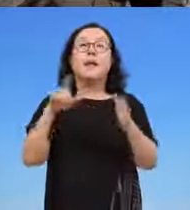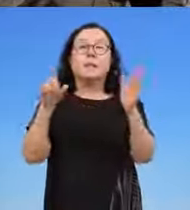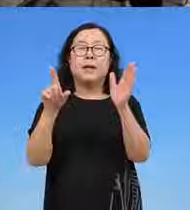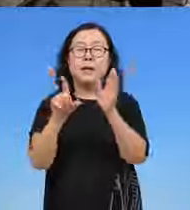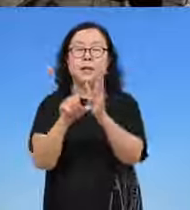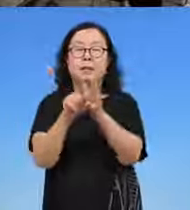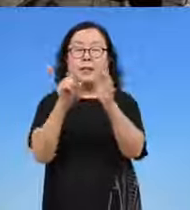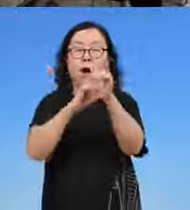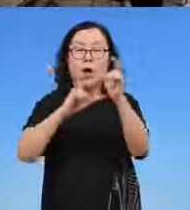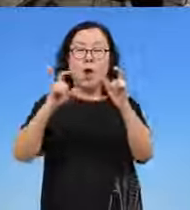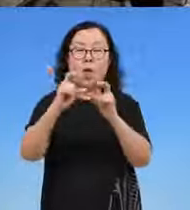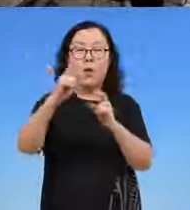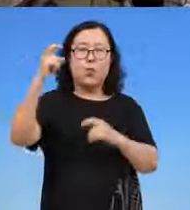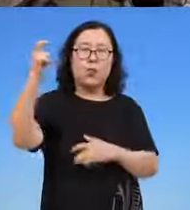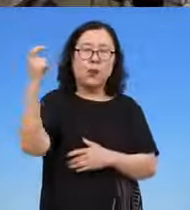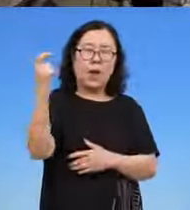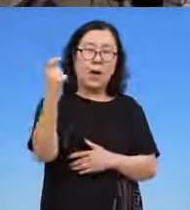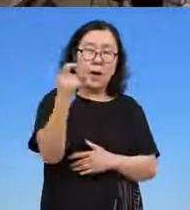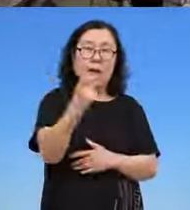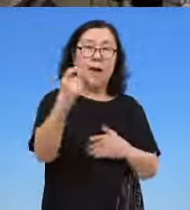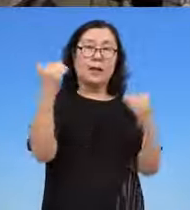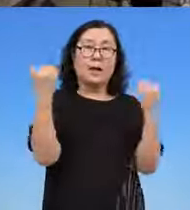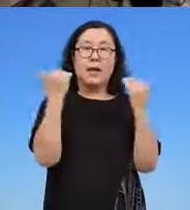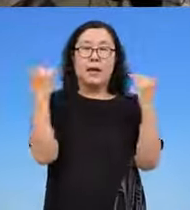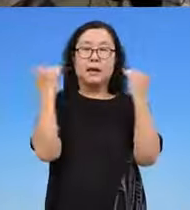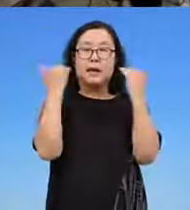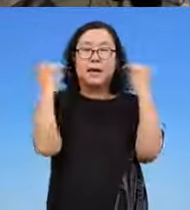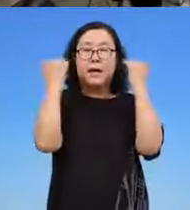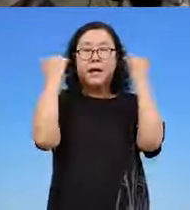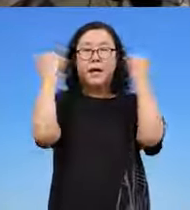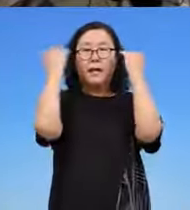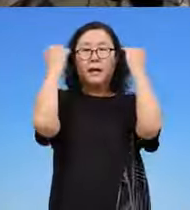나의 믿음 더욱 강하게 자라나고